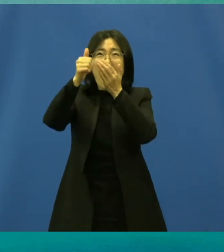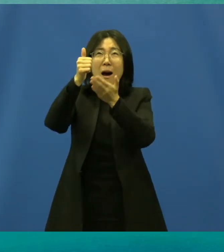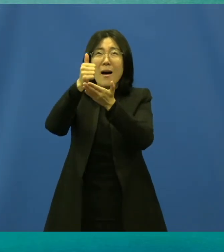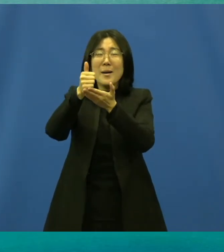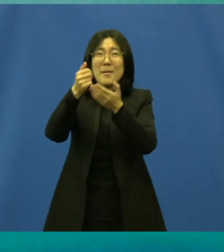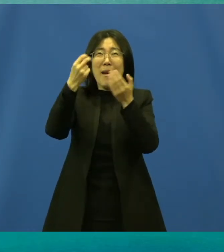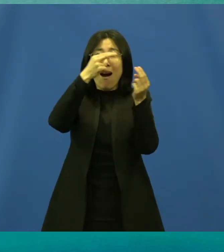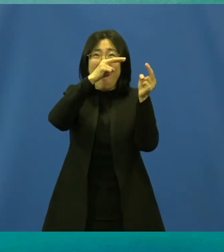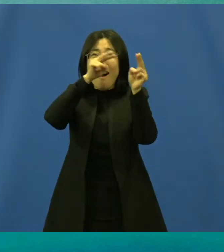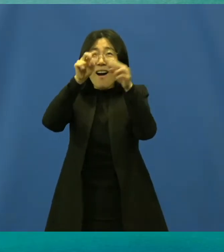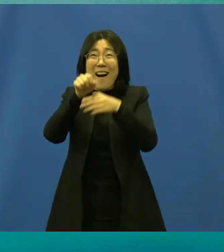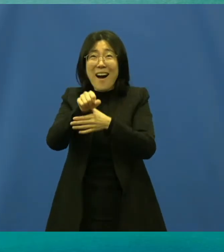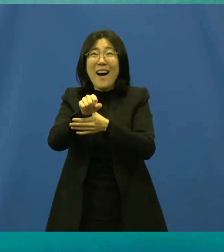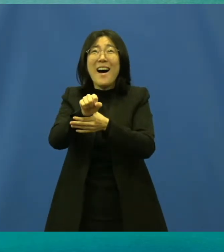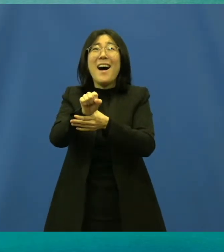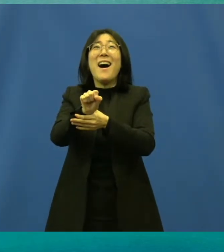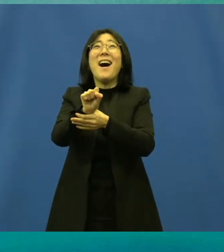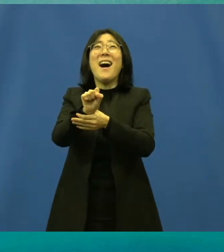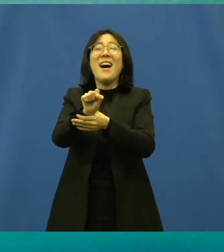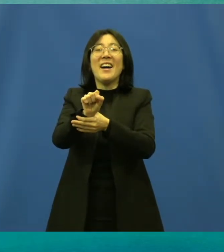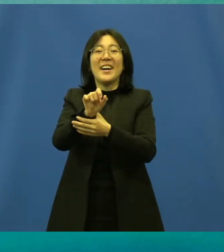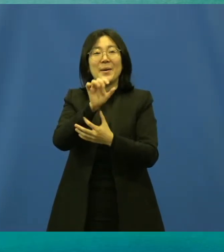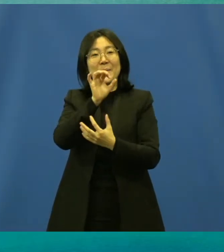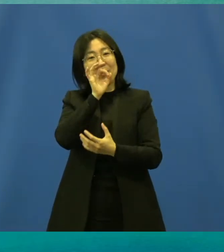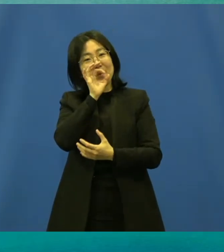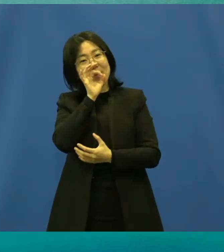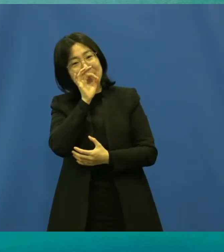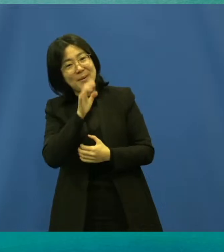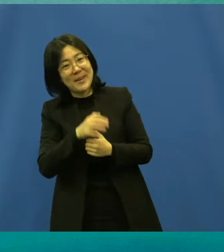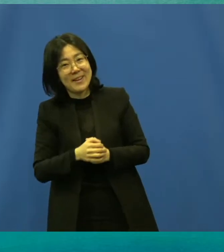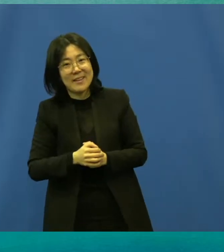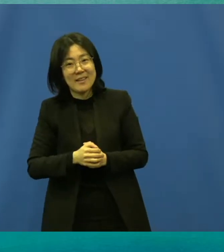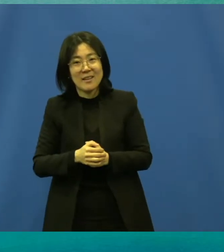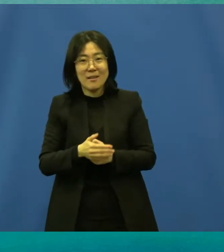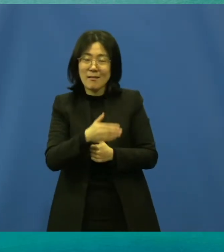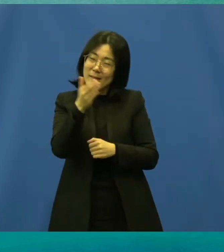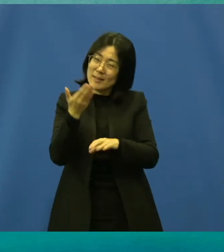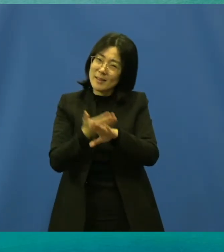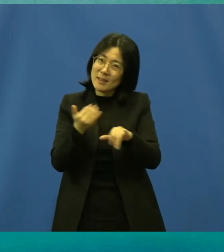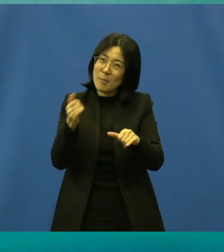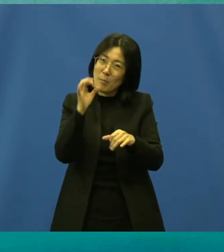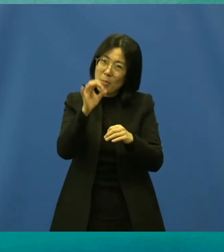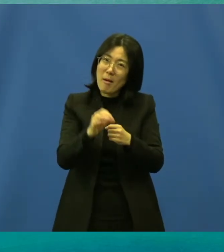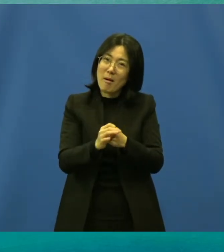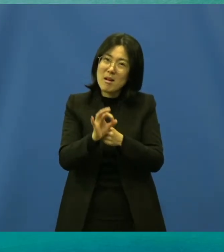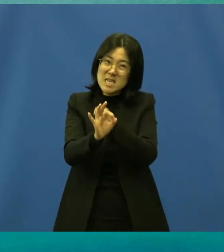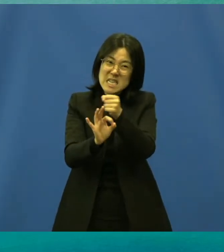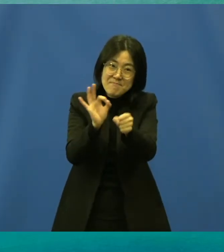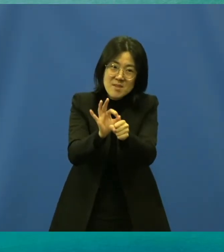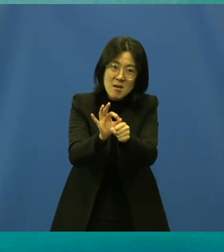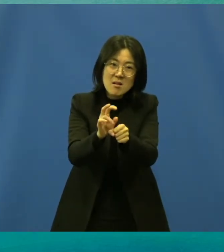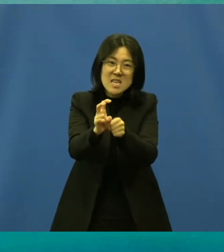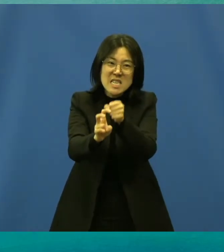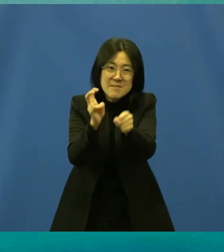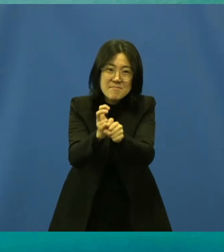않습니다. 어떤 사람은 거기에 10년이 걸리고 20년이 걸리고 30년이 걸리고 40년이 걸리고.